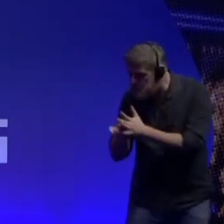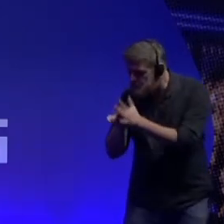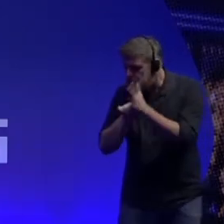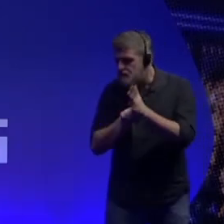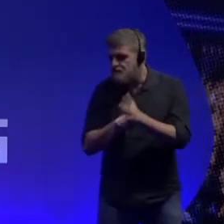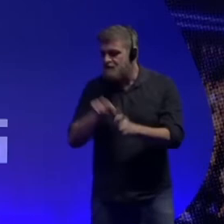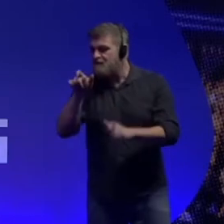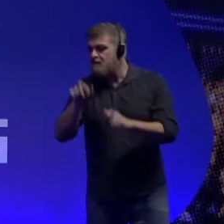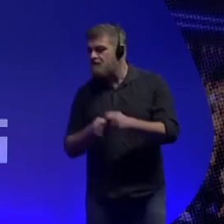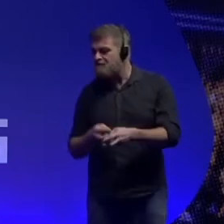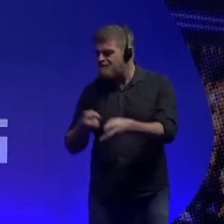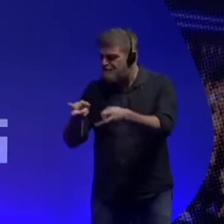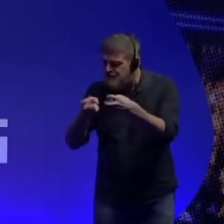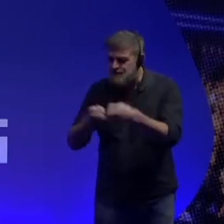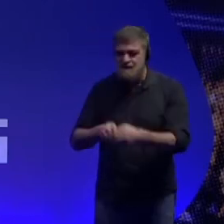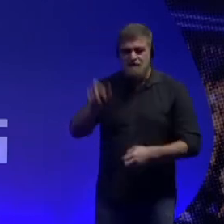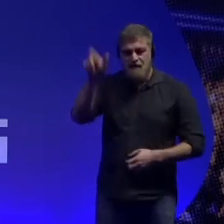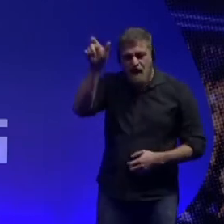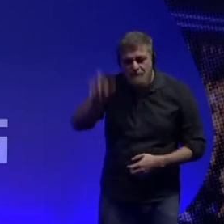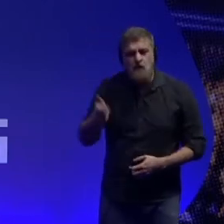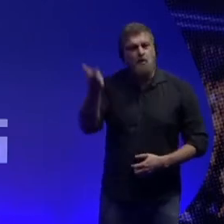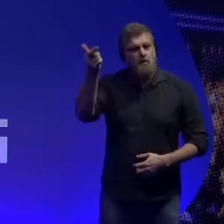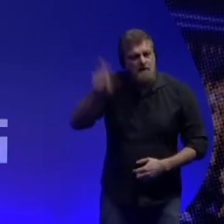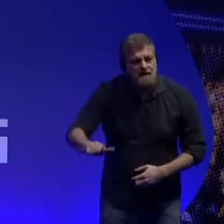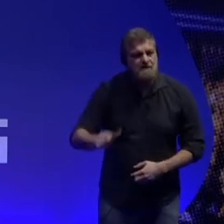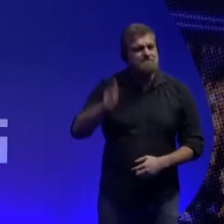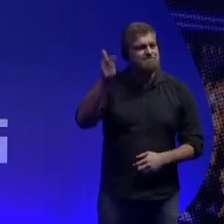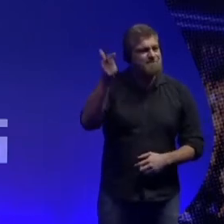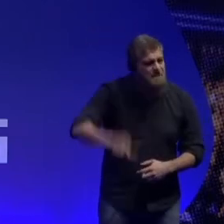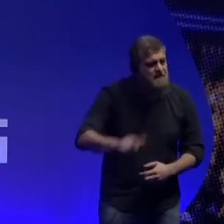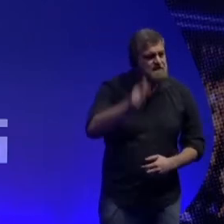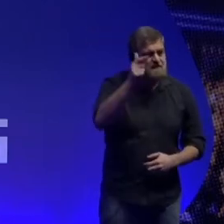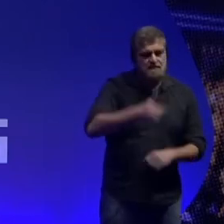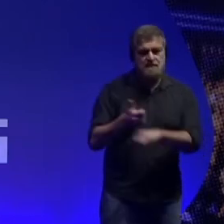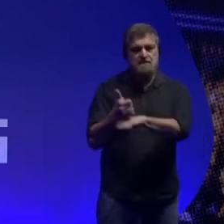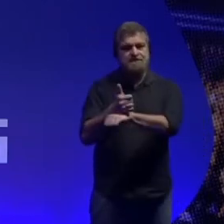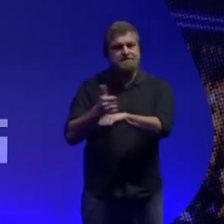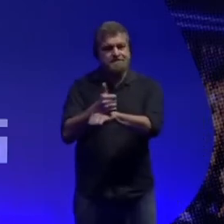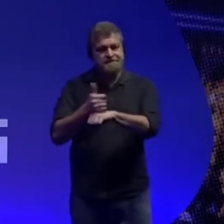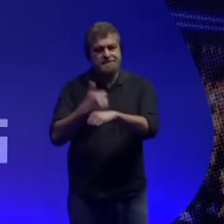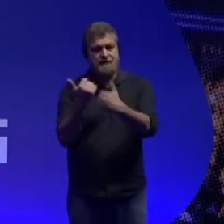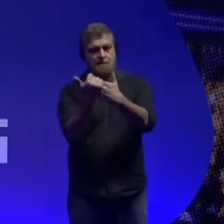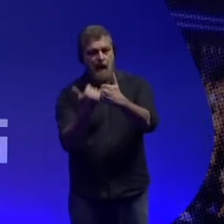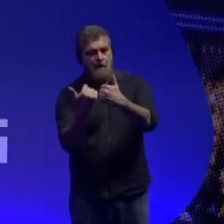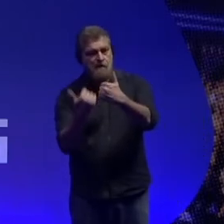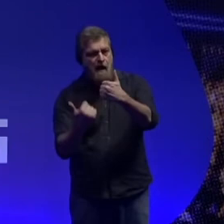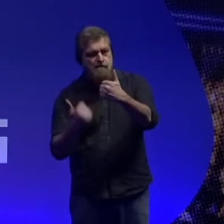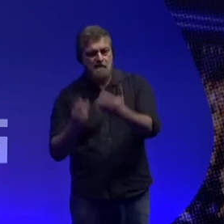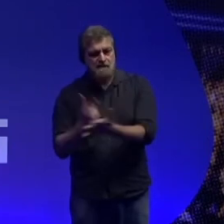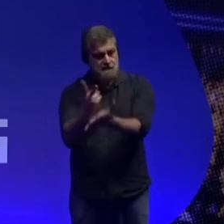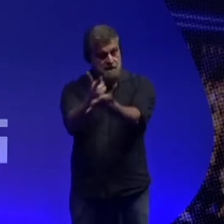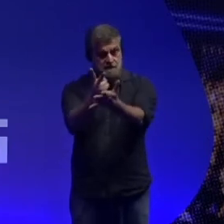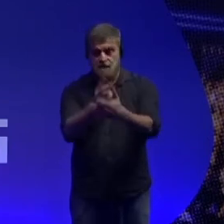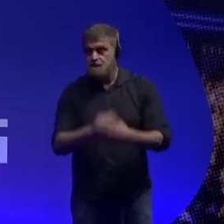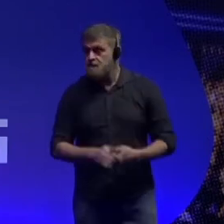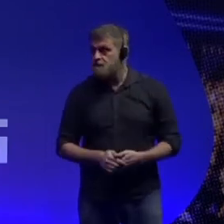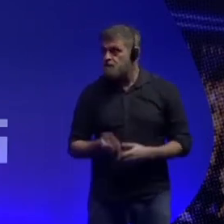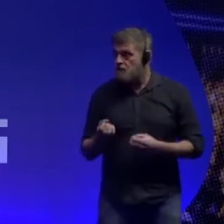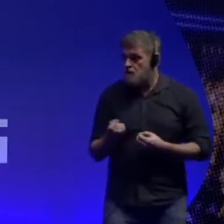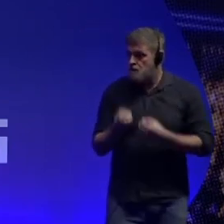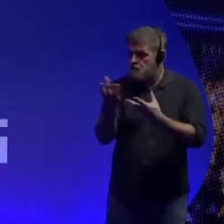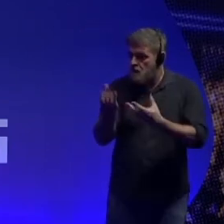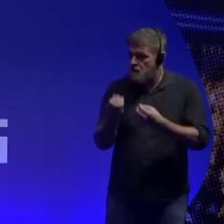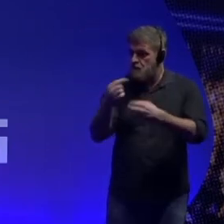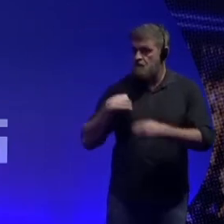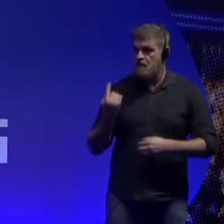as pessoas repetirem o tempo todo com relação às suas carreiras. Eu trouxe aqui só algumas coisas para